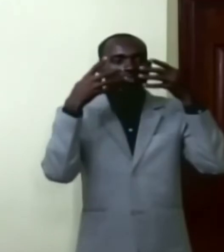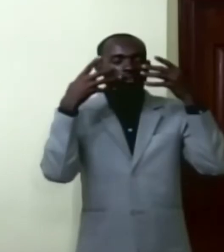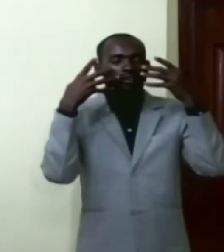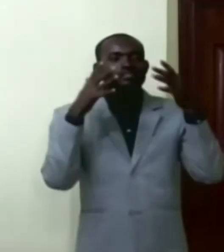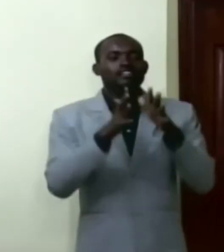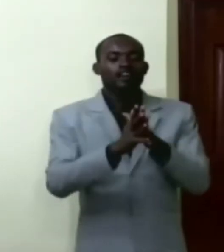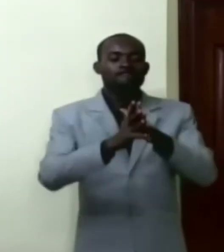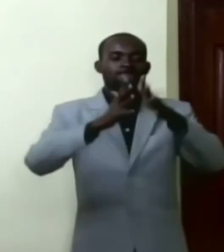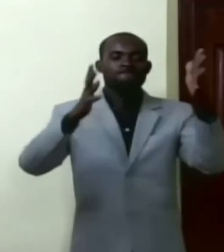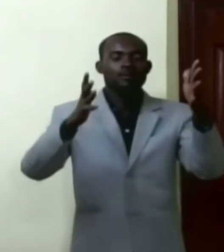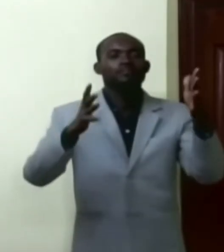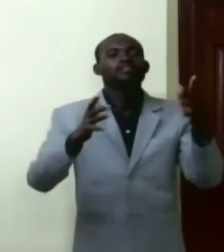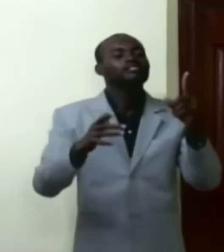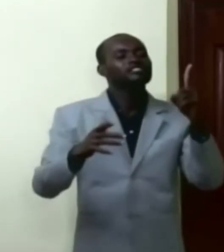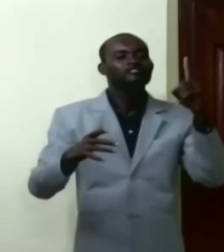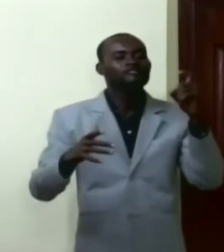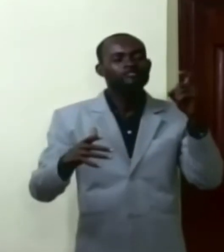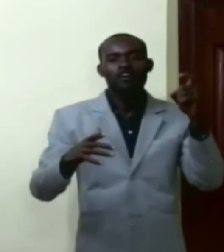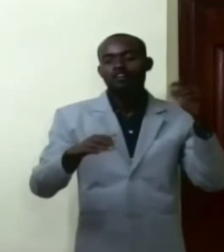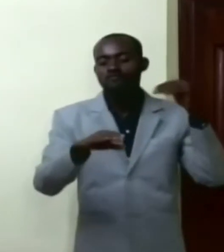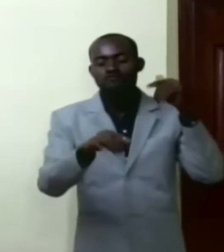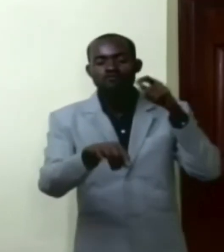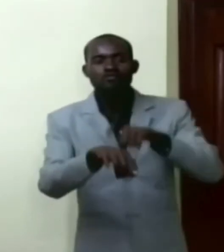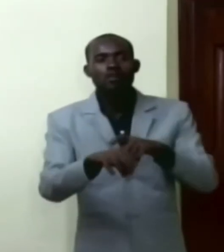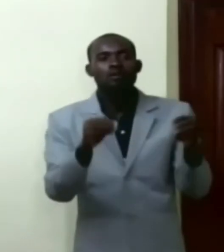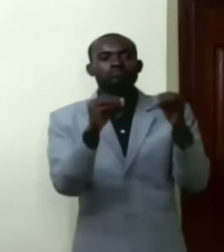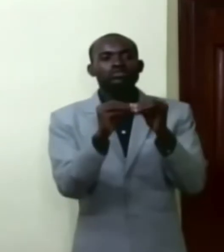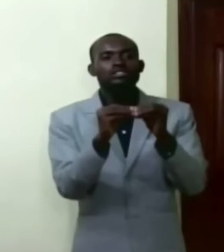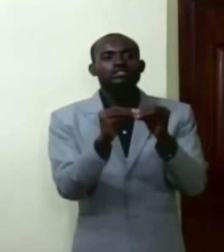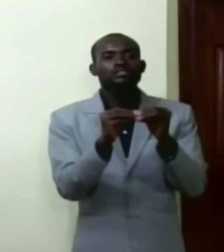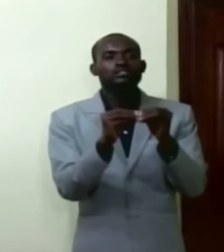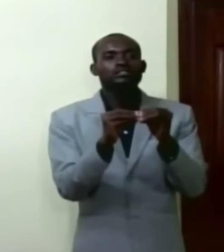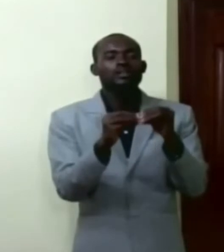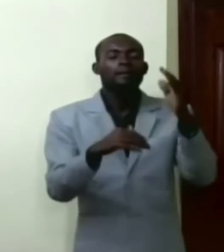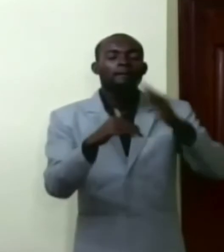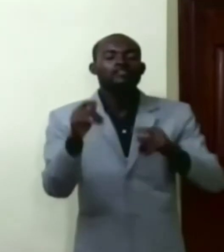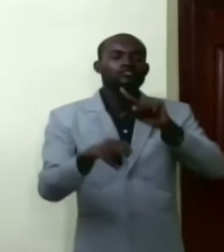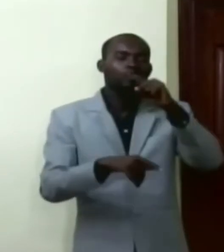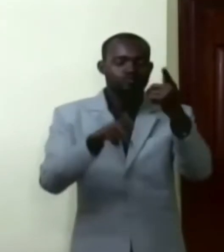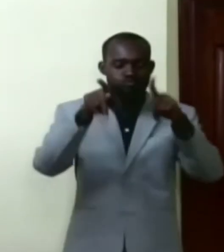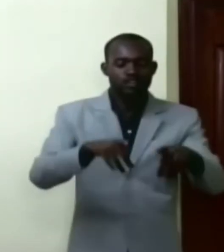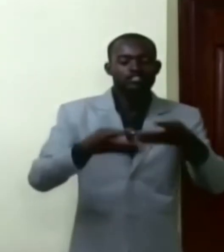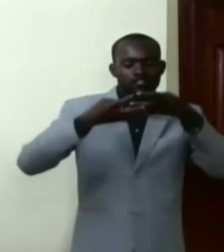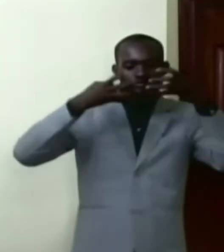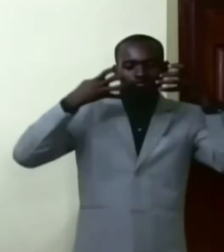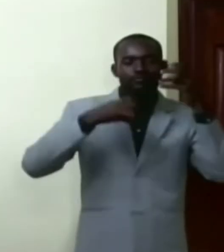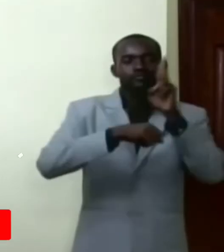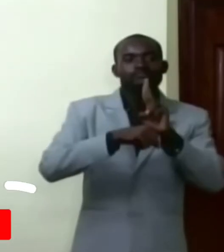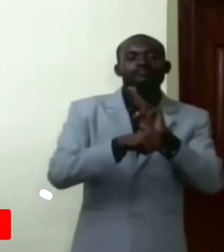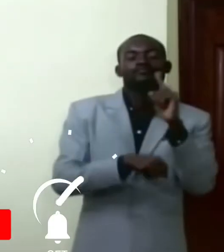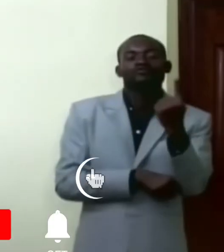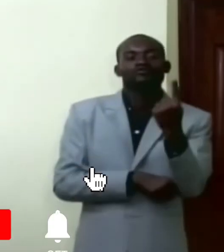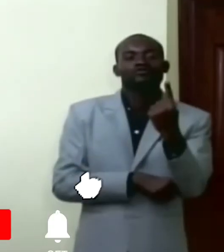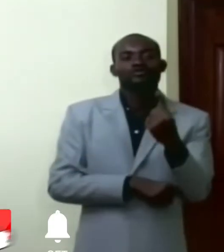appliquer consigne MSPPO. Pendant les souhaite yon suspend stigmatiser moun ki infecté nan maladie ya. Et nous voulons faire qu'on Premier ministre Joseph Jout annonce ouverti